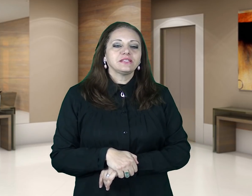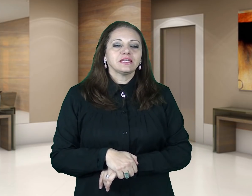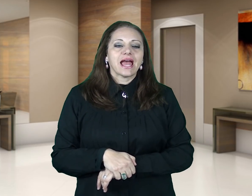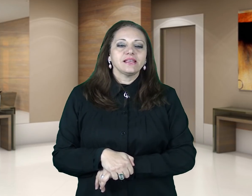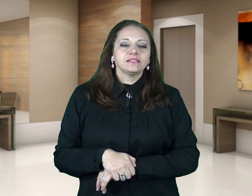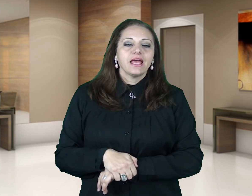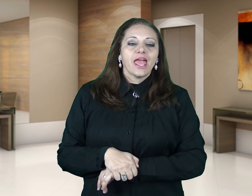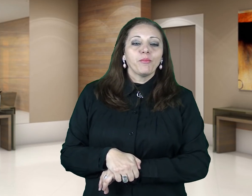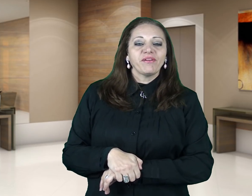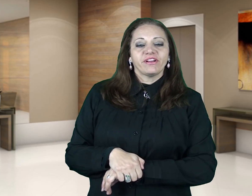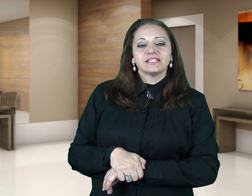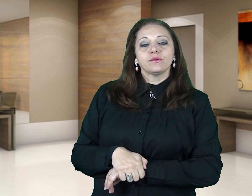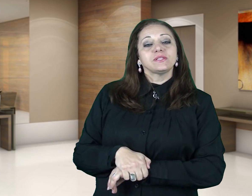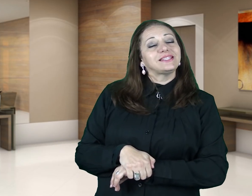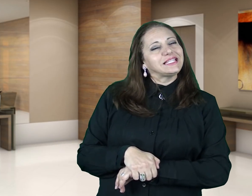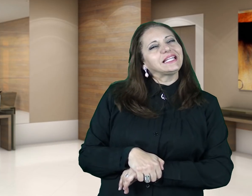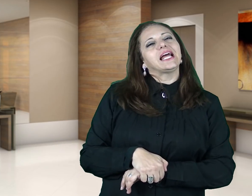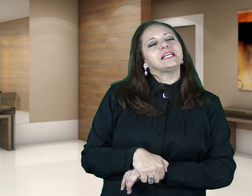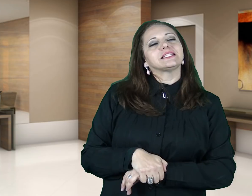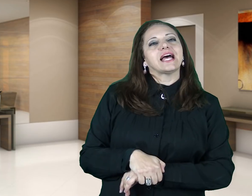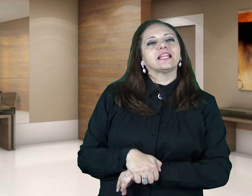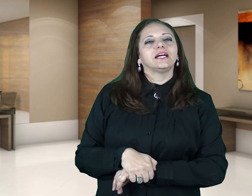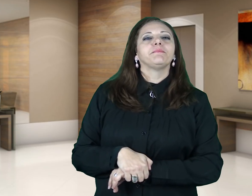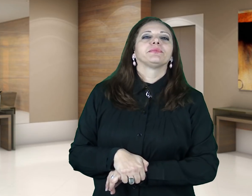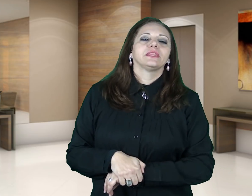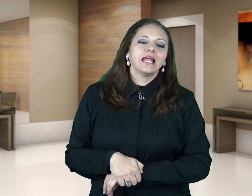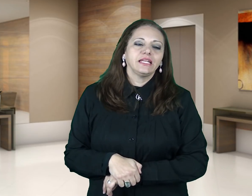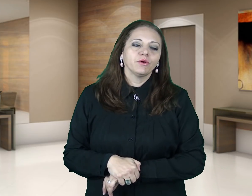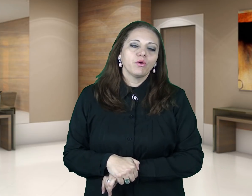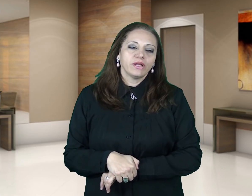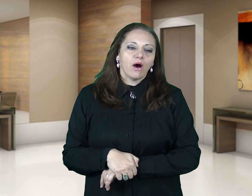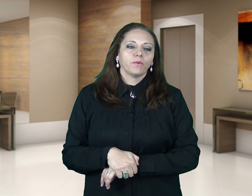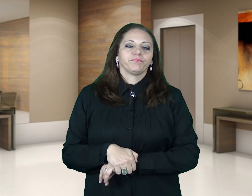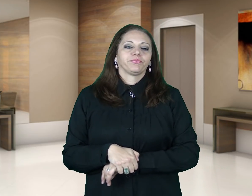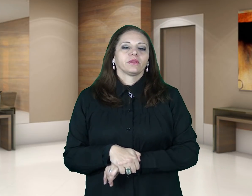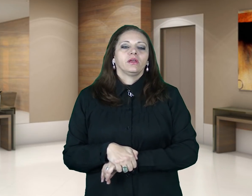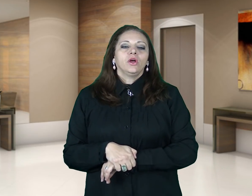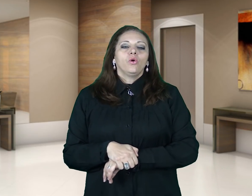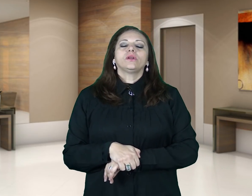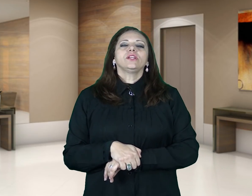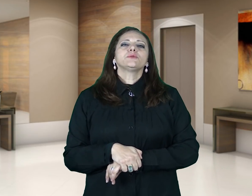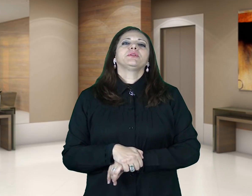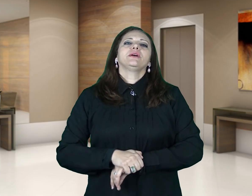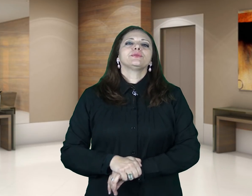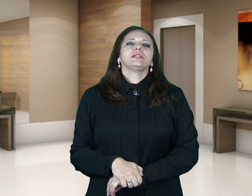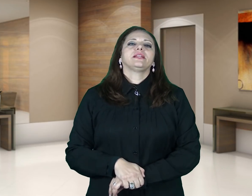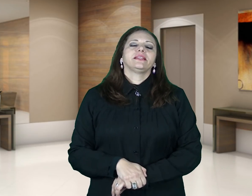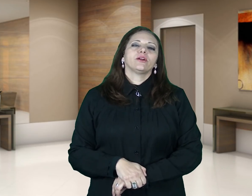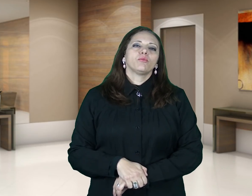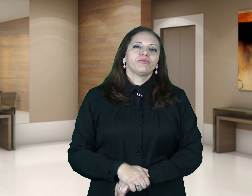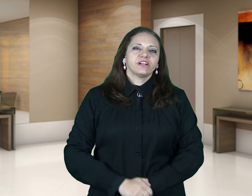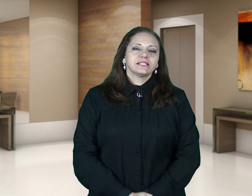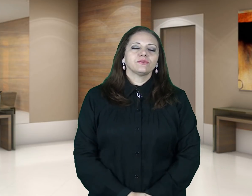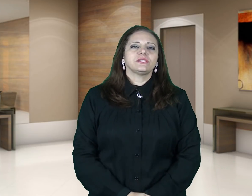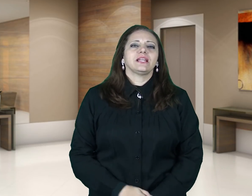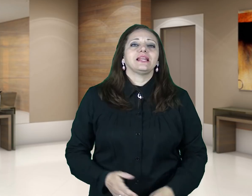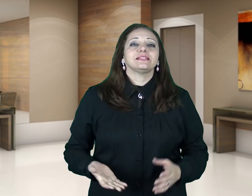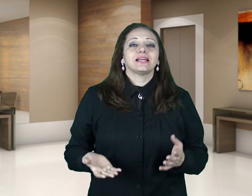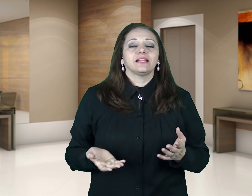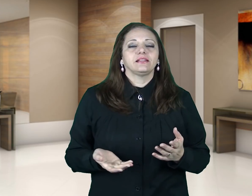língua de sinais é uma versão sinalizada da língua oral. O que nós podemos entender como versão